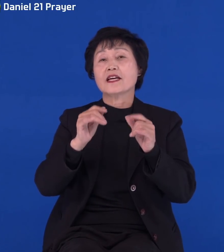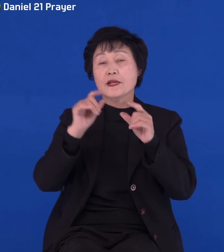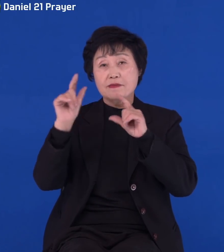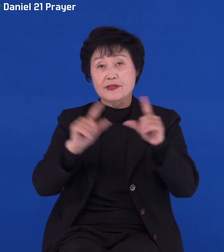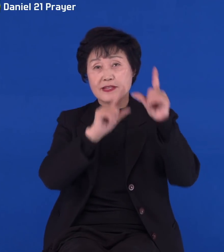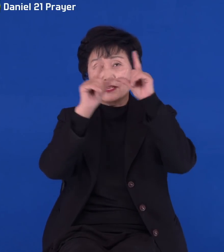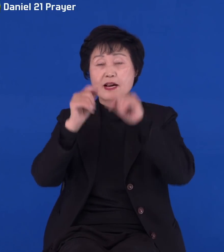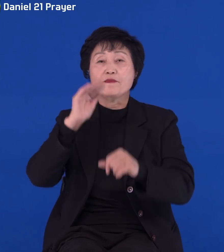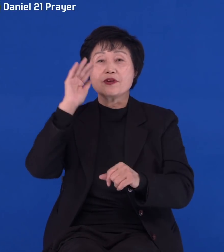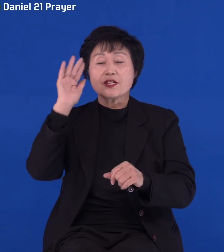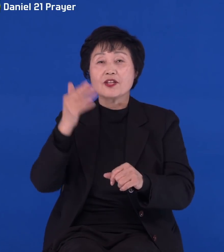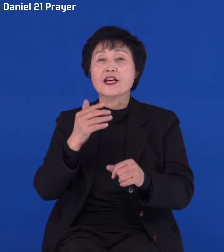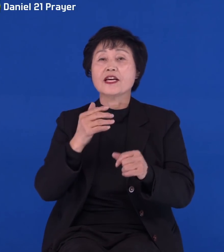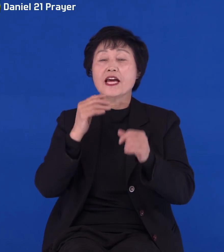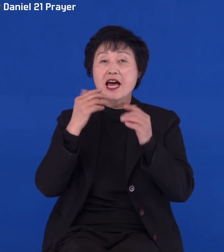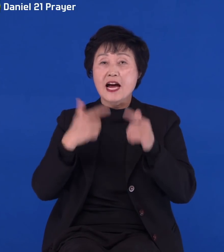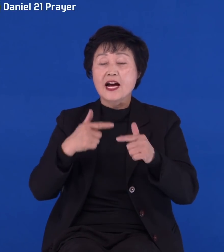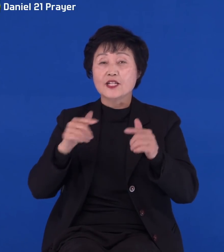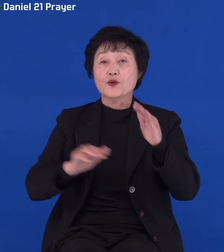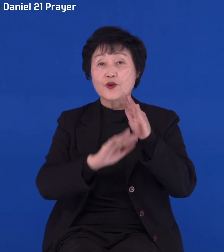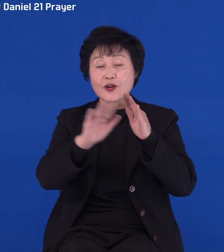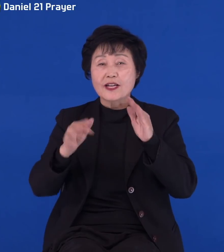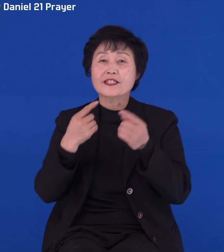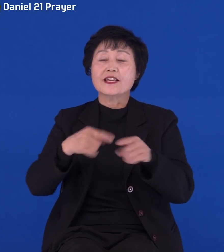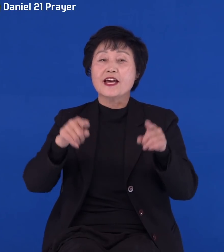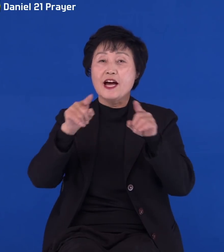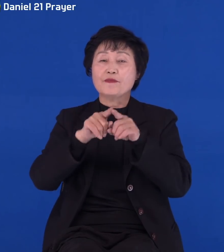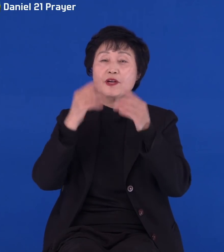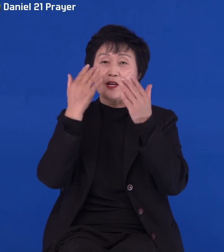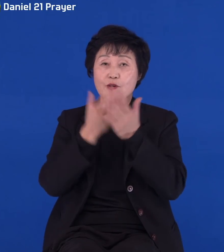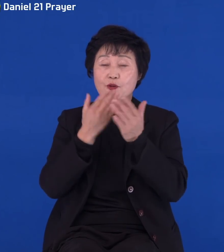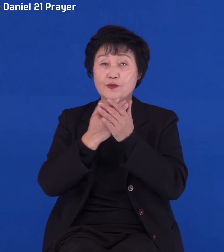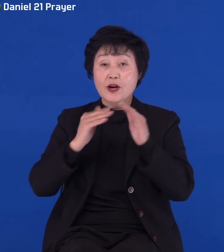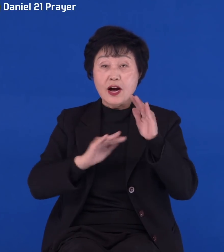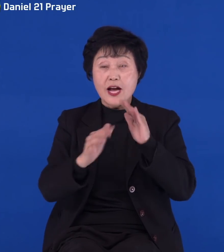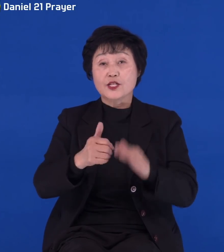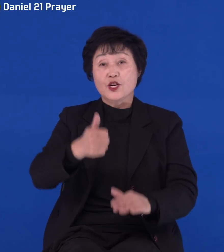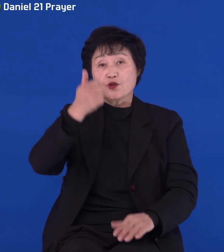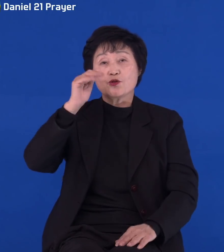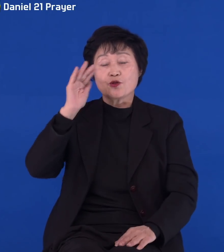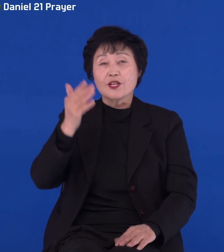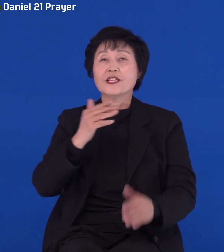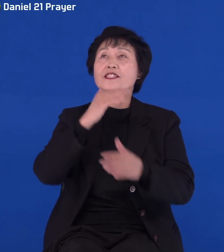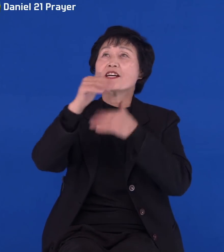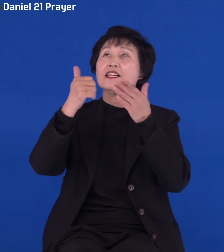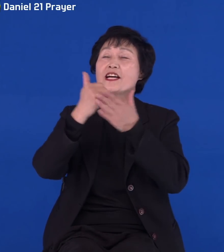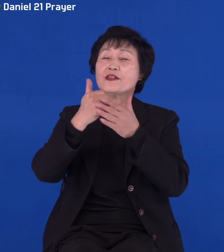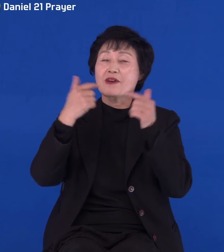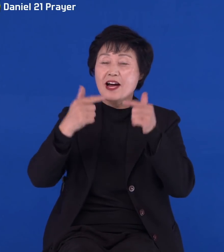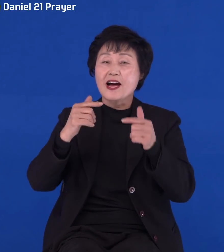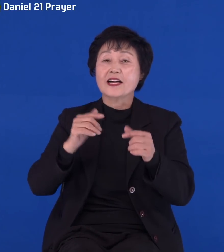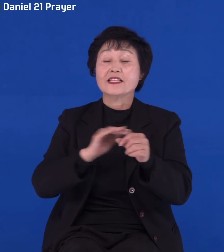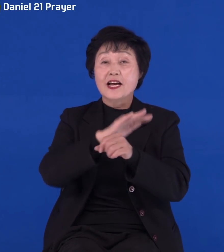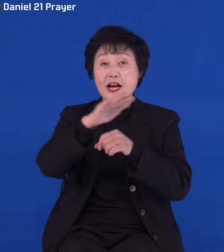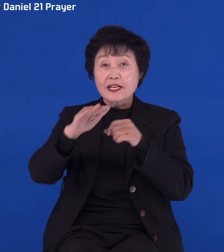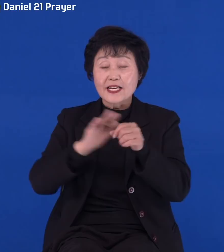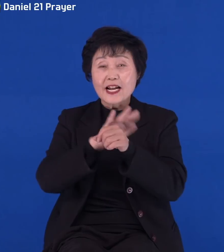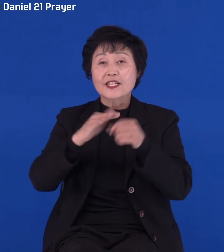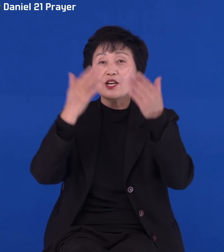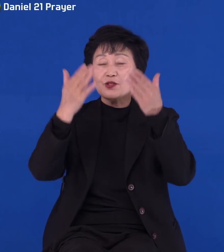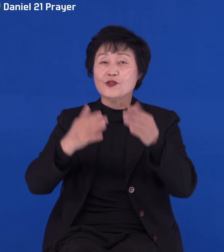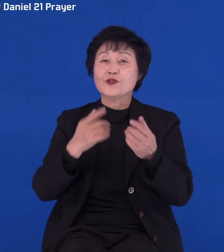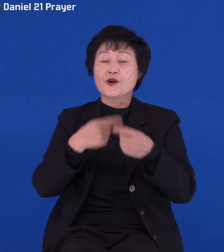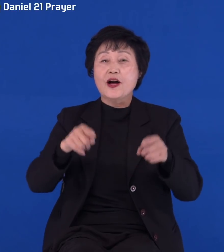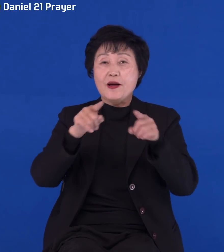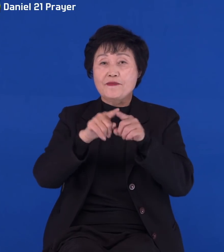언제나 함께하여 주시옵소서. 우리 가정의 주인 되신 주님께서 우리를 언제나 사랑해 주시고 함께해 주심에 감사를 드리며